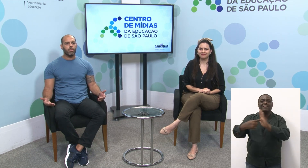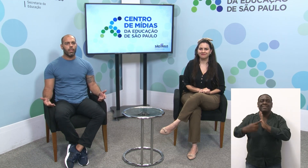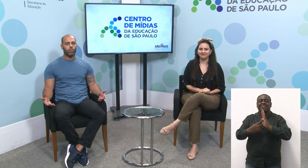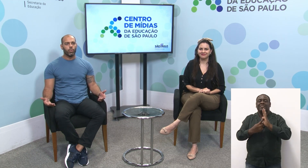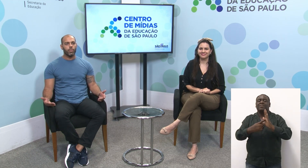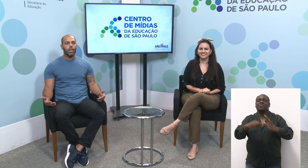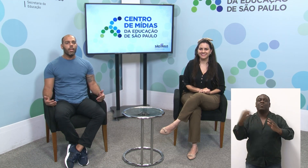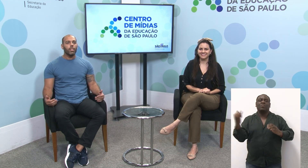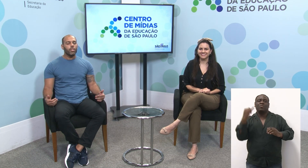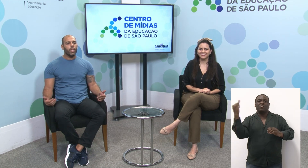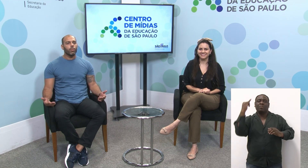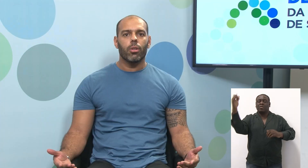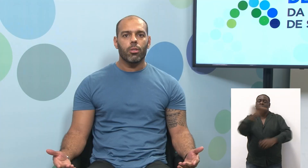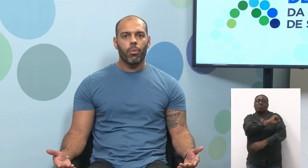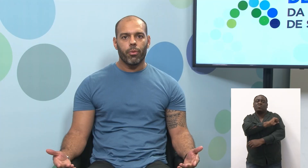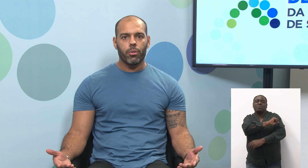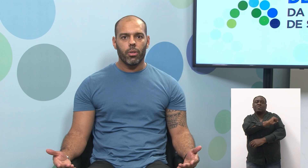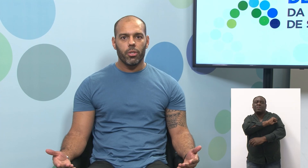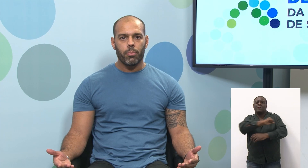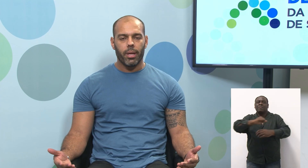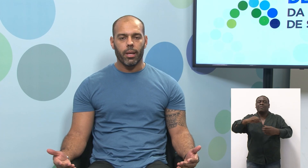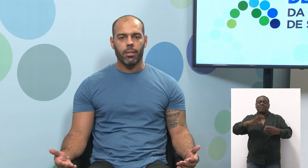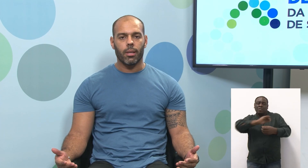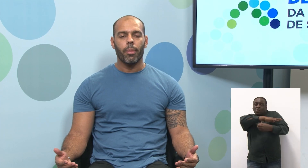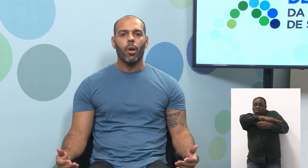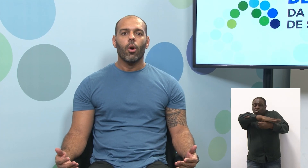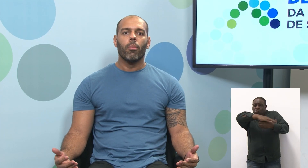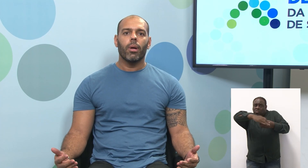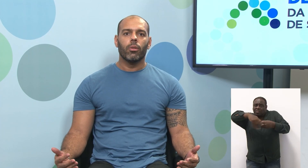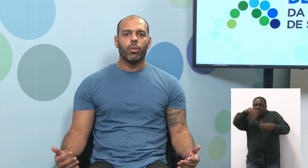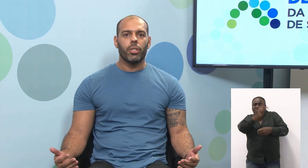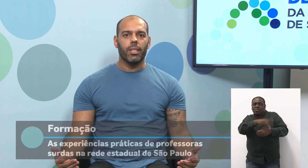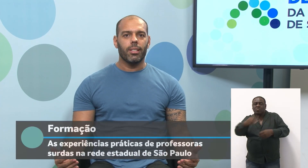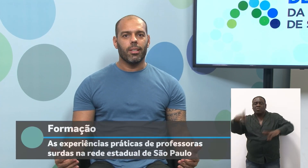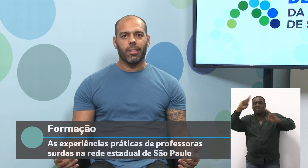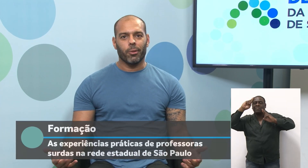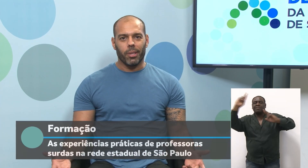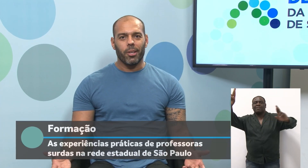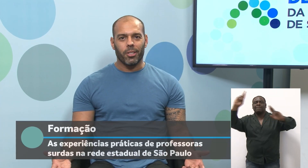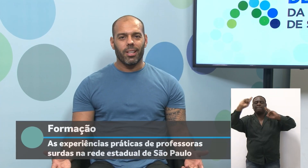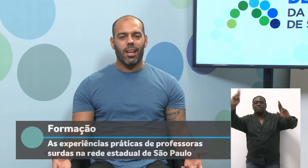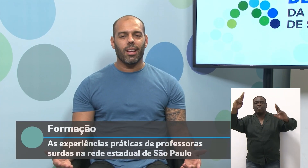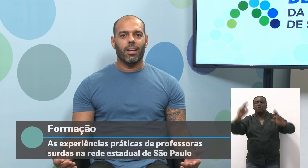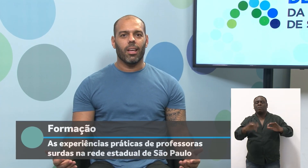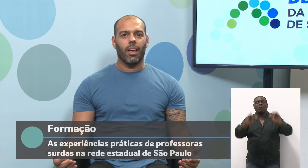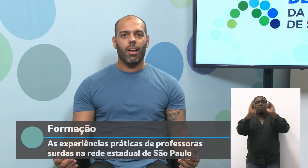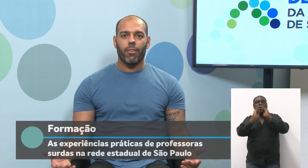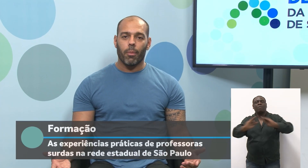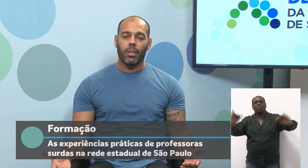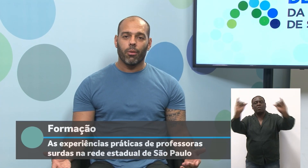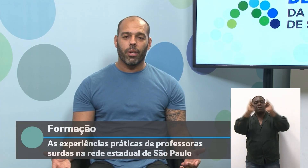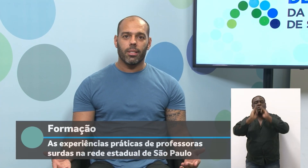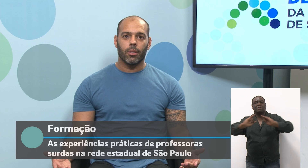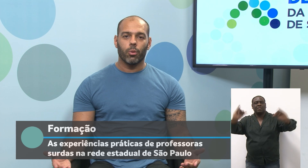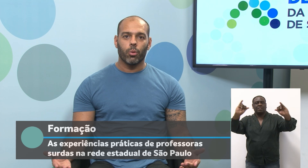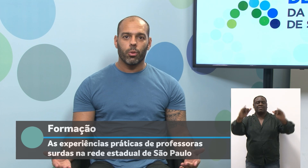nossos alunos e enchendo os nossos professores de esperança. Uma notícia que eu tenho que te dar é que a EFAP está oferecendo o